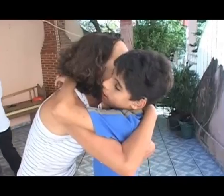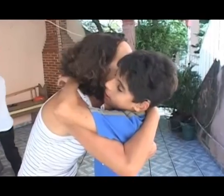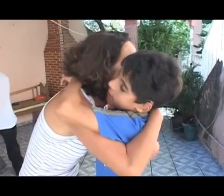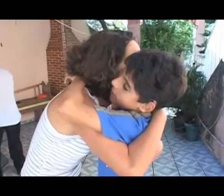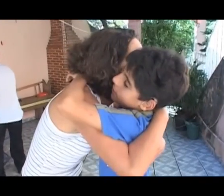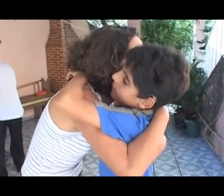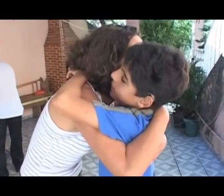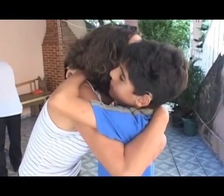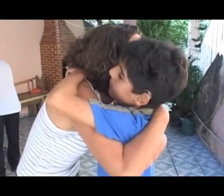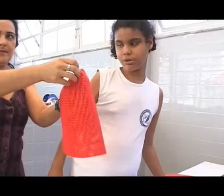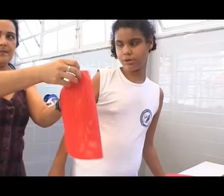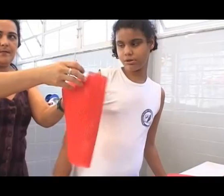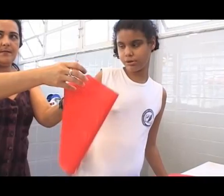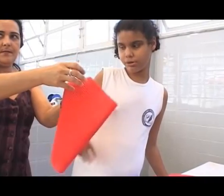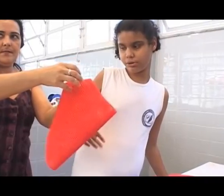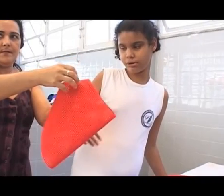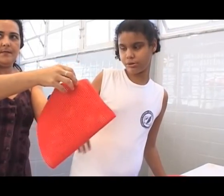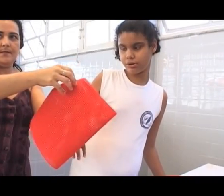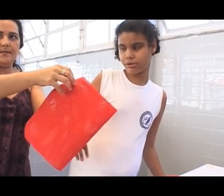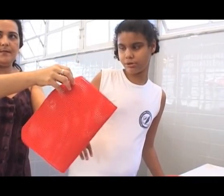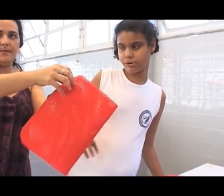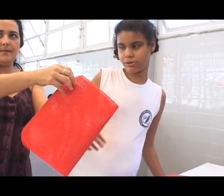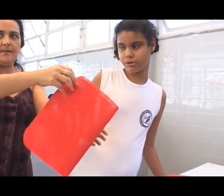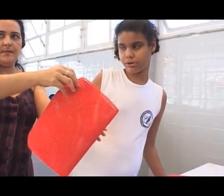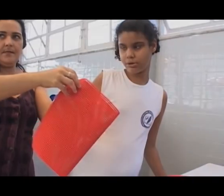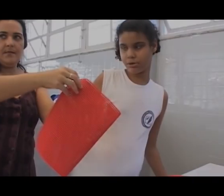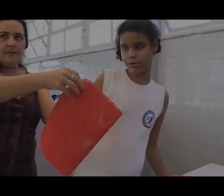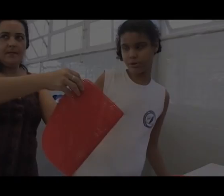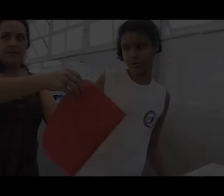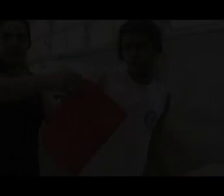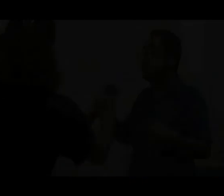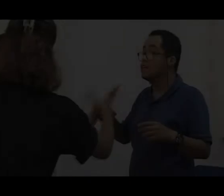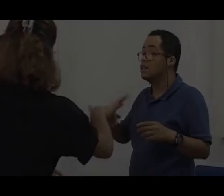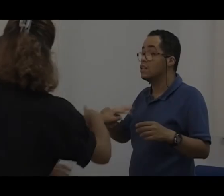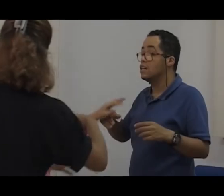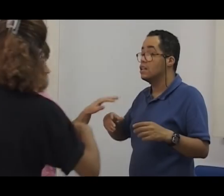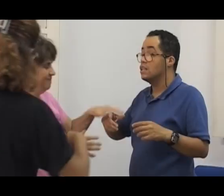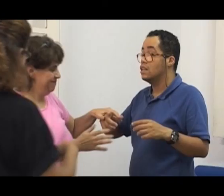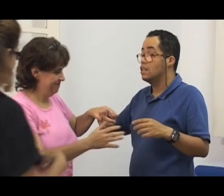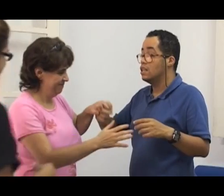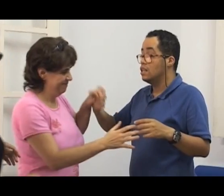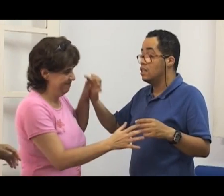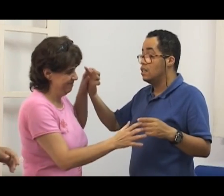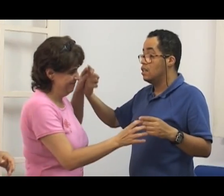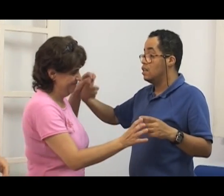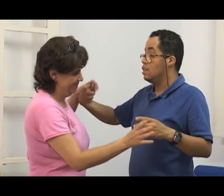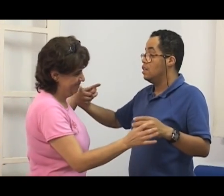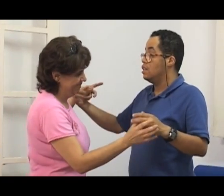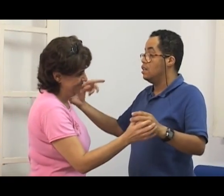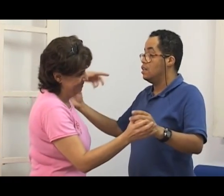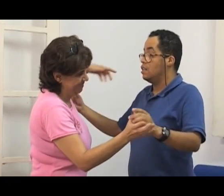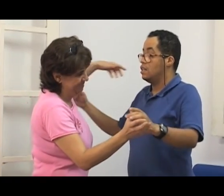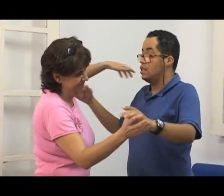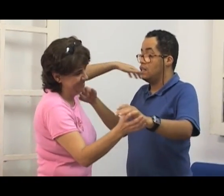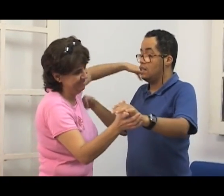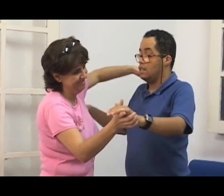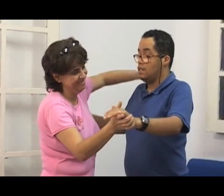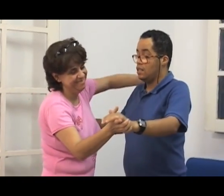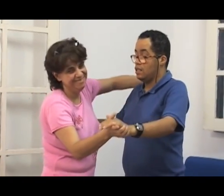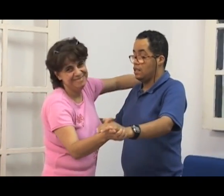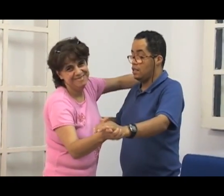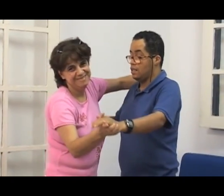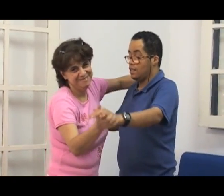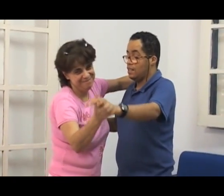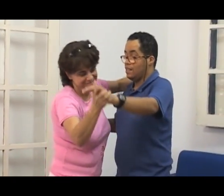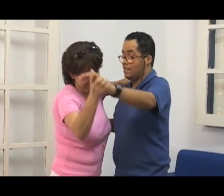possível a qualquer pessoa desenvolver habilidades e se relacionar, de saber que é possível festejar a vida nas formas possíveis de se